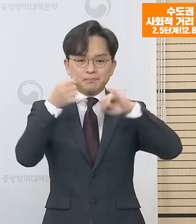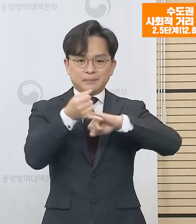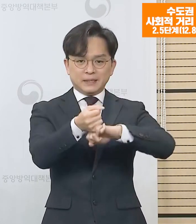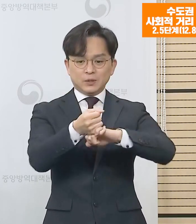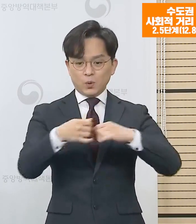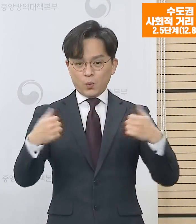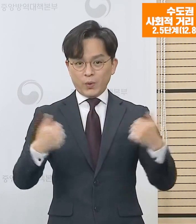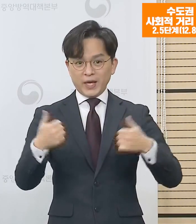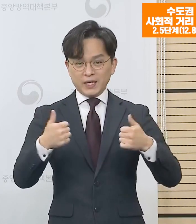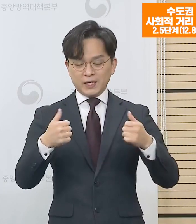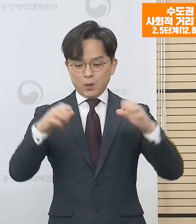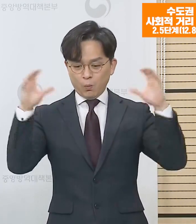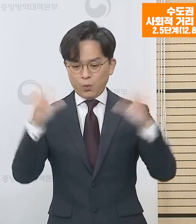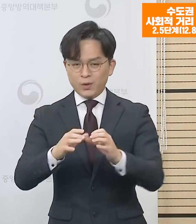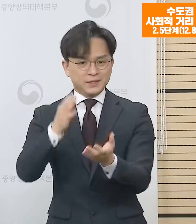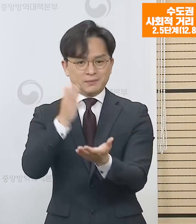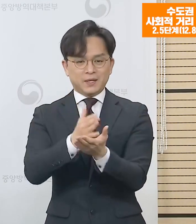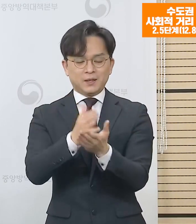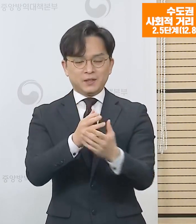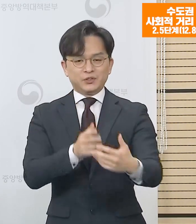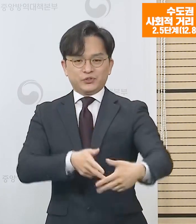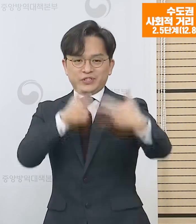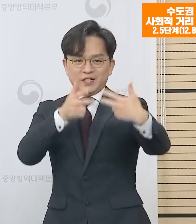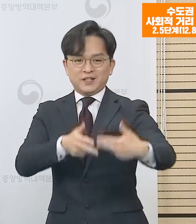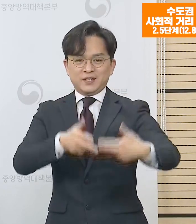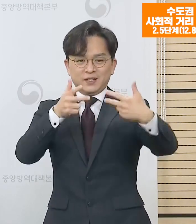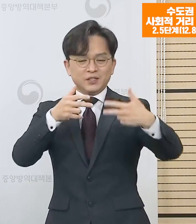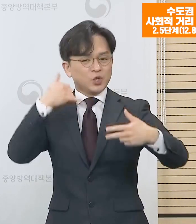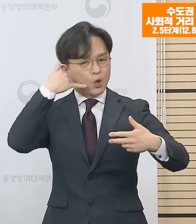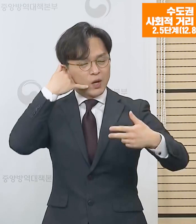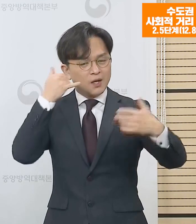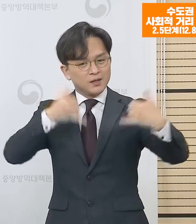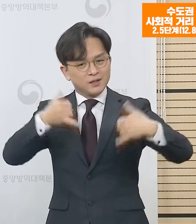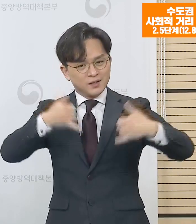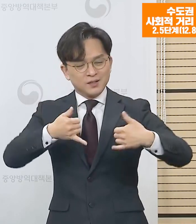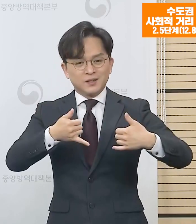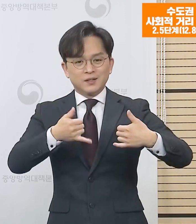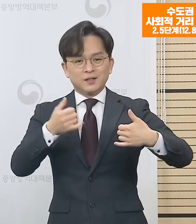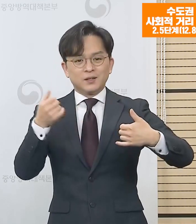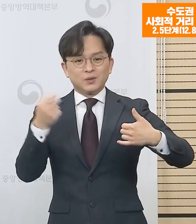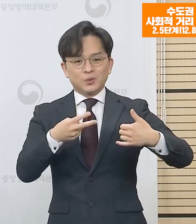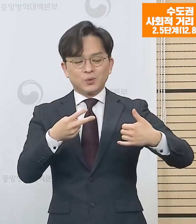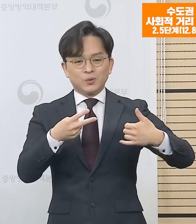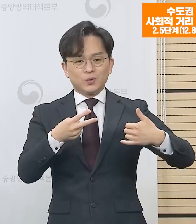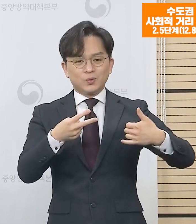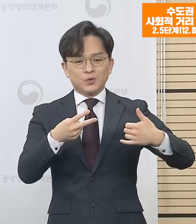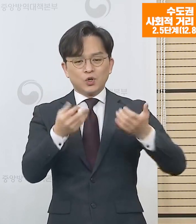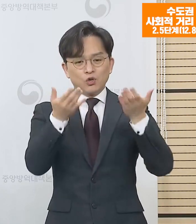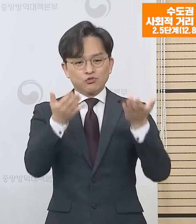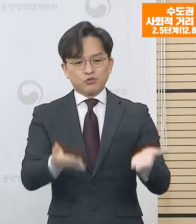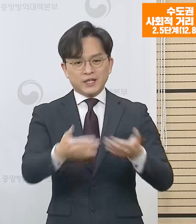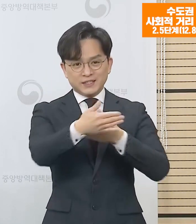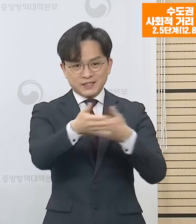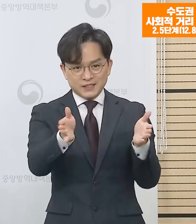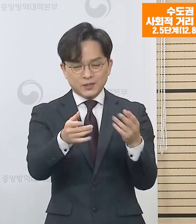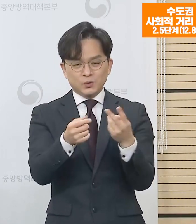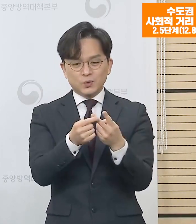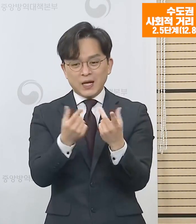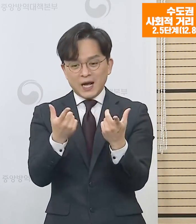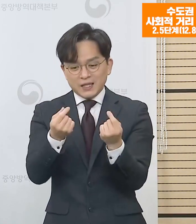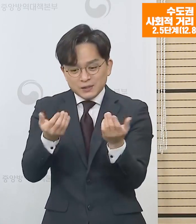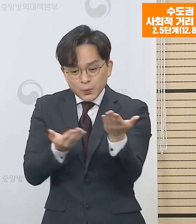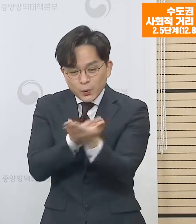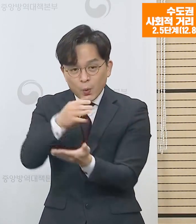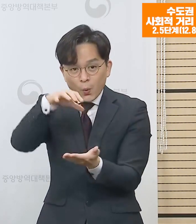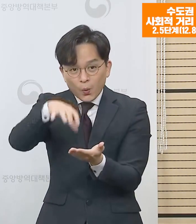회의는 비대면으로 가급적 진행해 주시고 휴게실, 탈의실과 같은 공용 공간에 대한 환기와 소독을 철저히